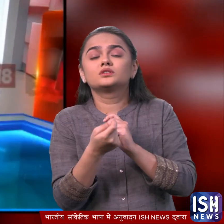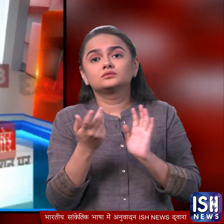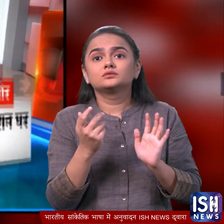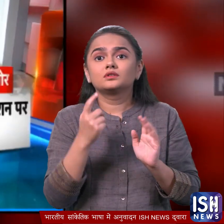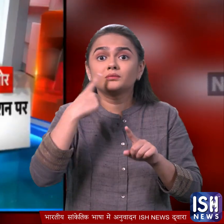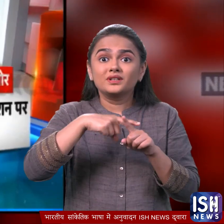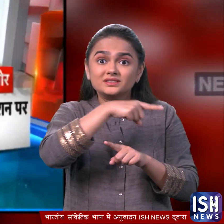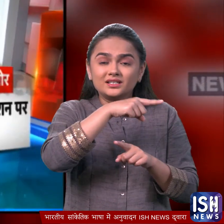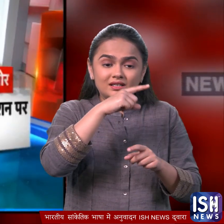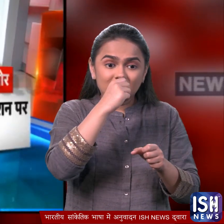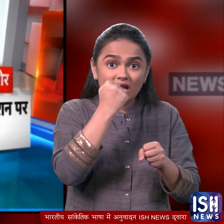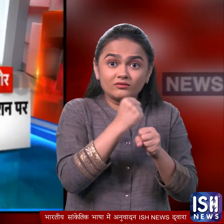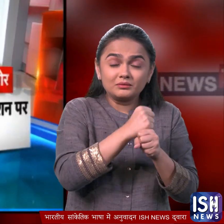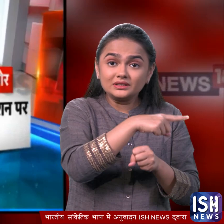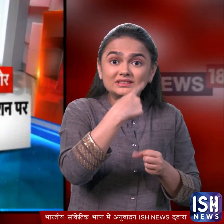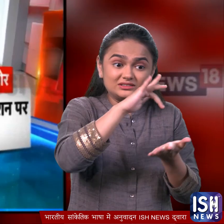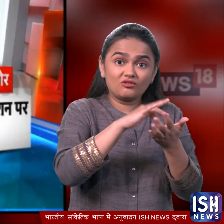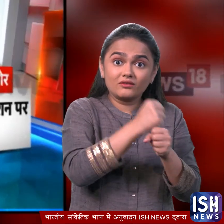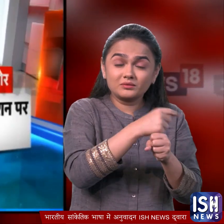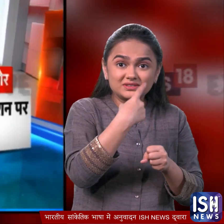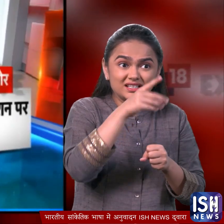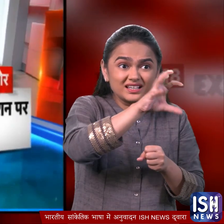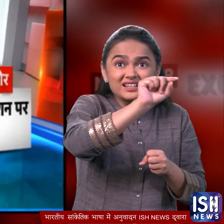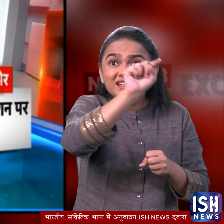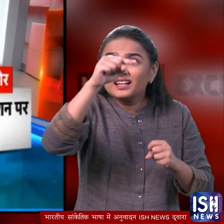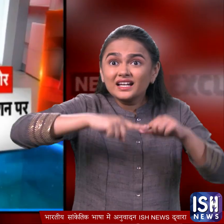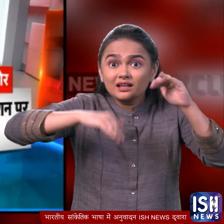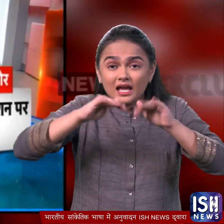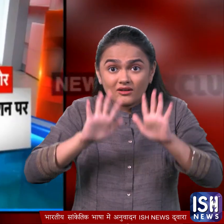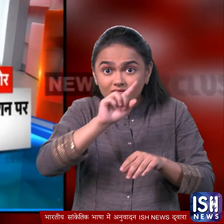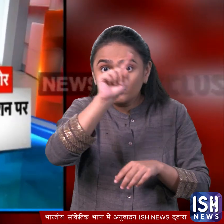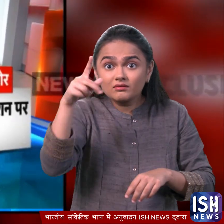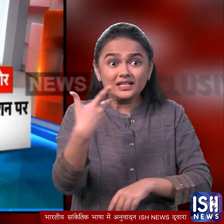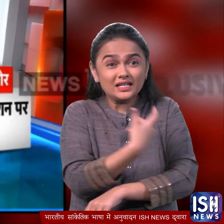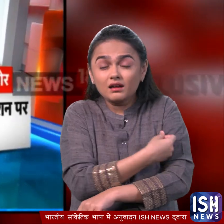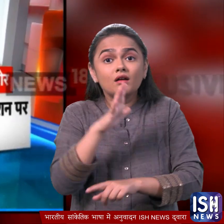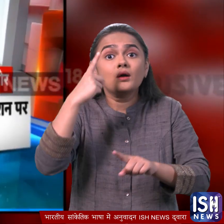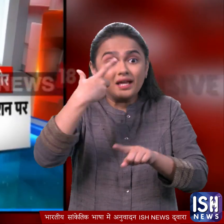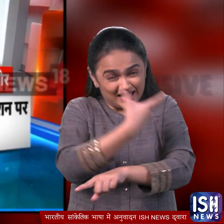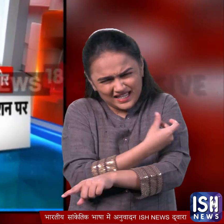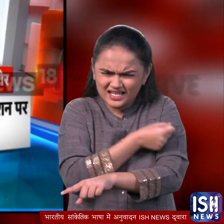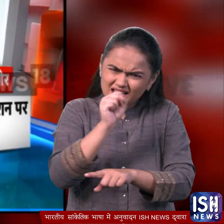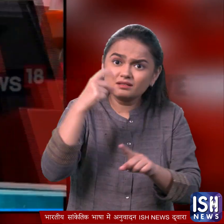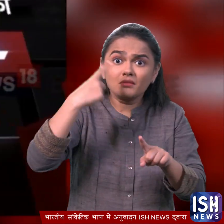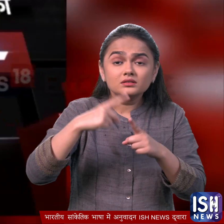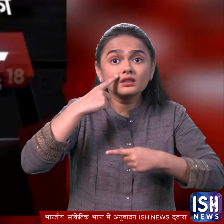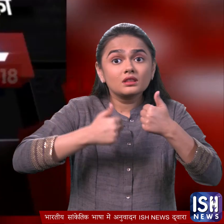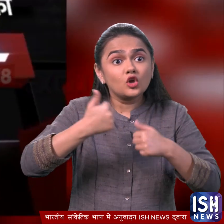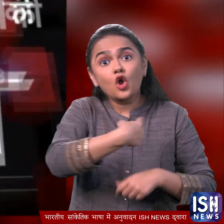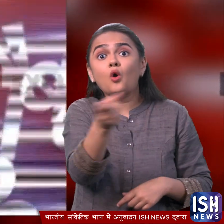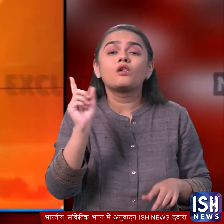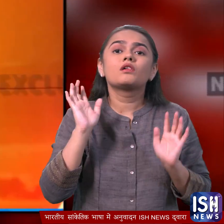है। यही नहीं, केंद्र सरकार ने भी जोर दिया कि जिन राज्यों में चुनाव होने वाले हैं वहां टीकाकरण ही नहीं, टेस्टिंग पर भी जोर दिया